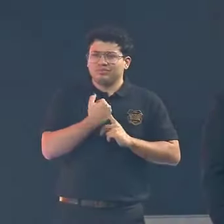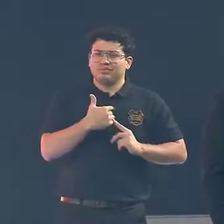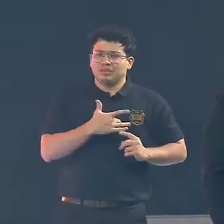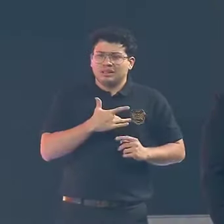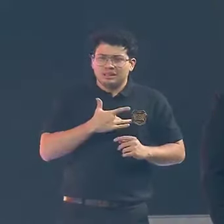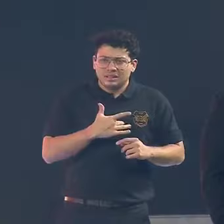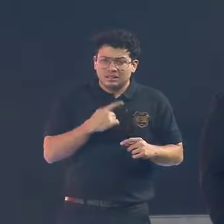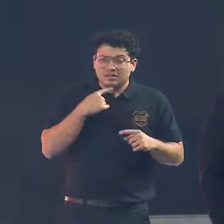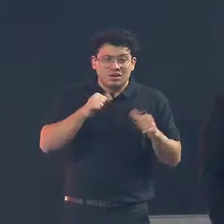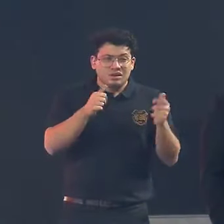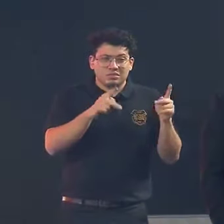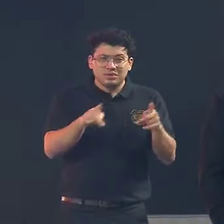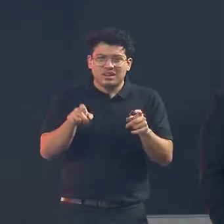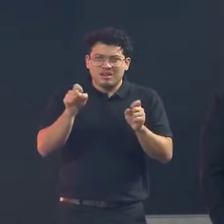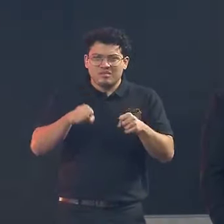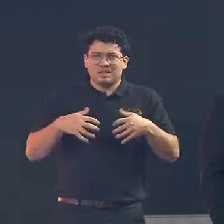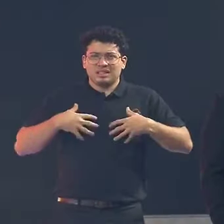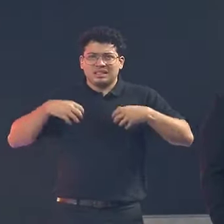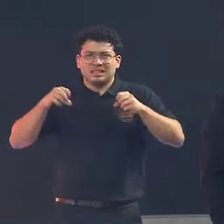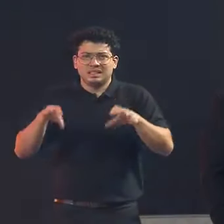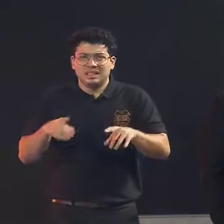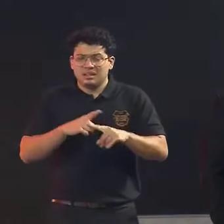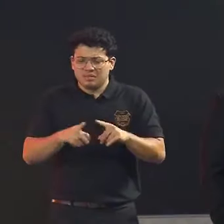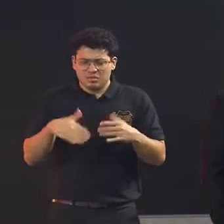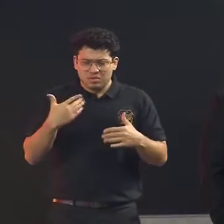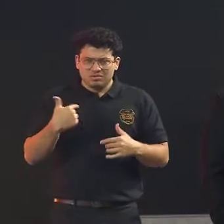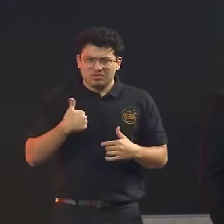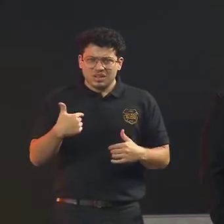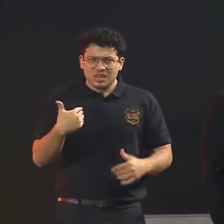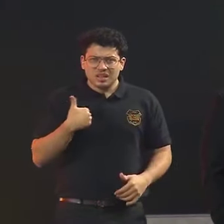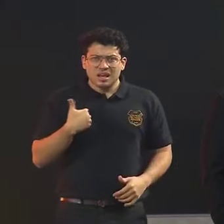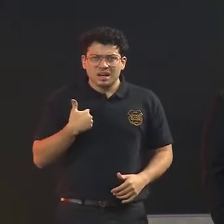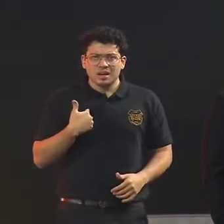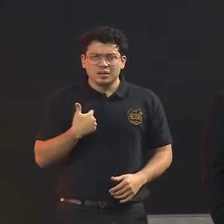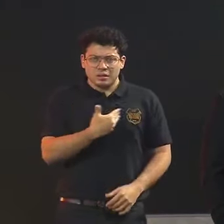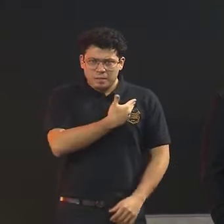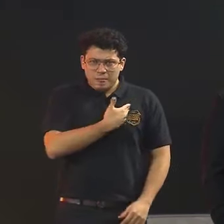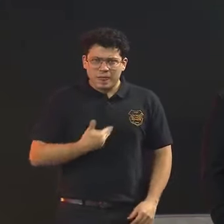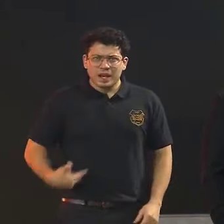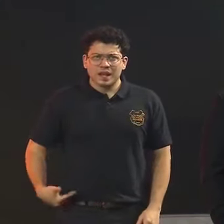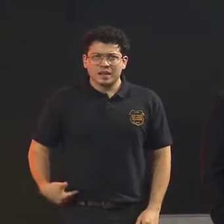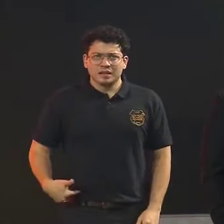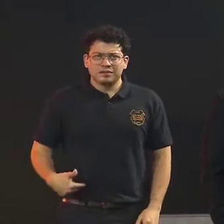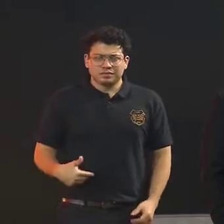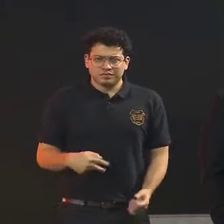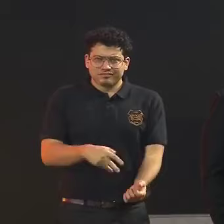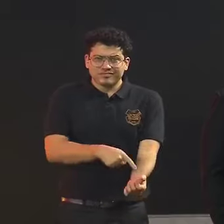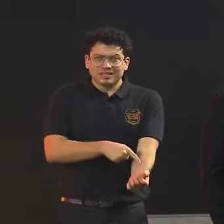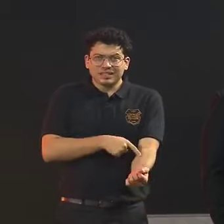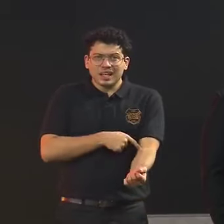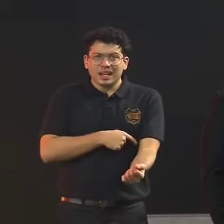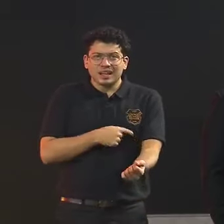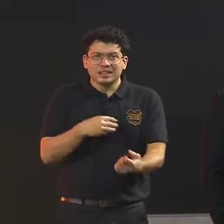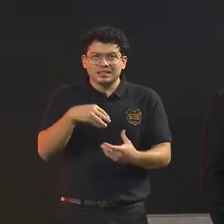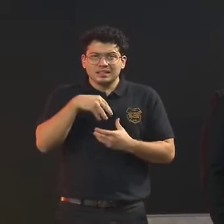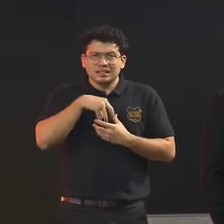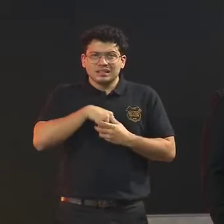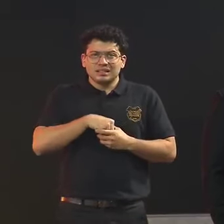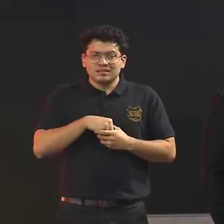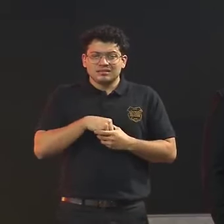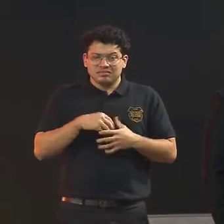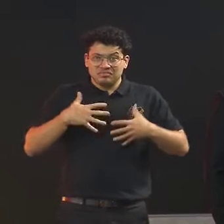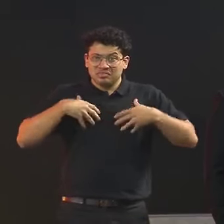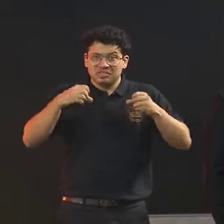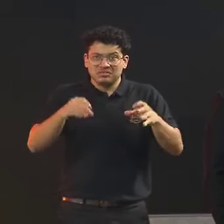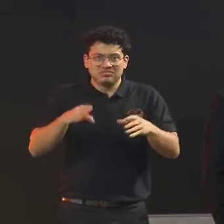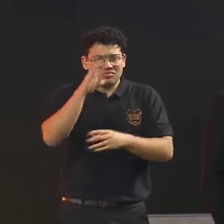hubiese tirado la toalla. Pero cuando uno tiene al herediano en el ADN, rendirse nunca